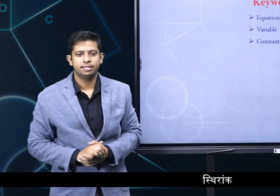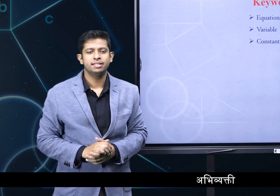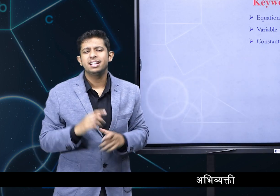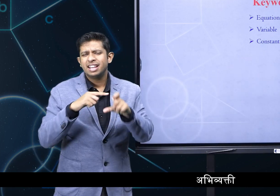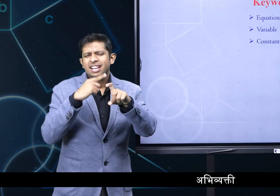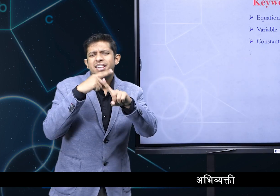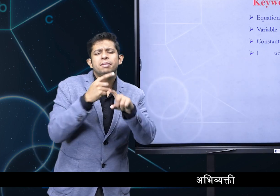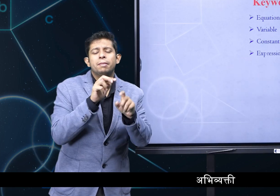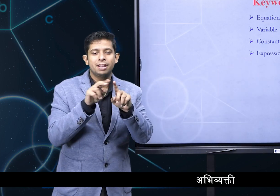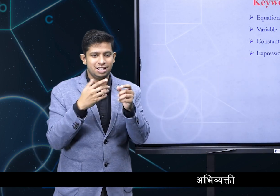अभिव्यक्ती,